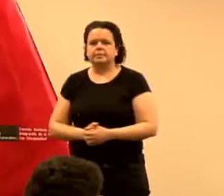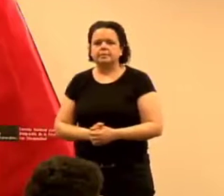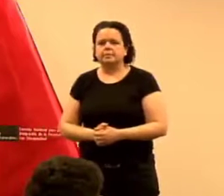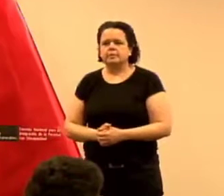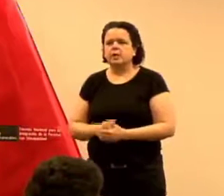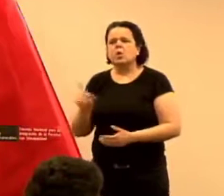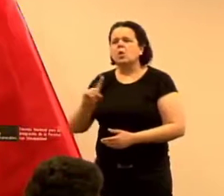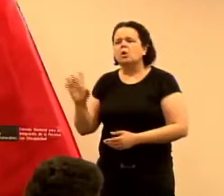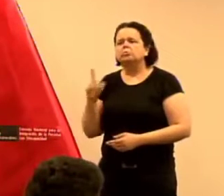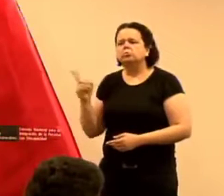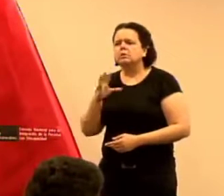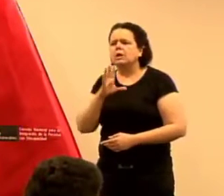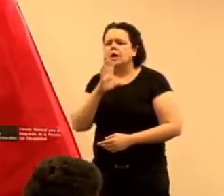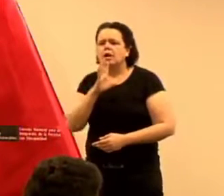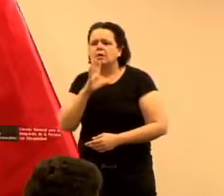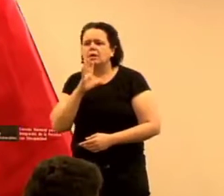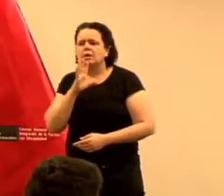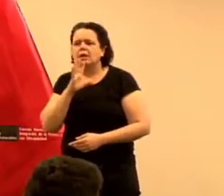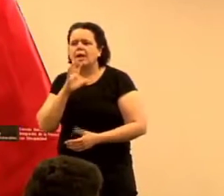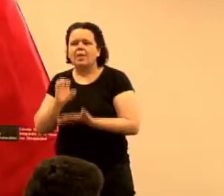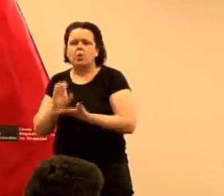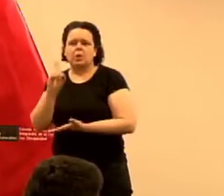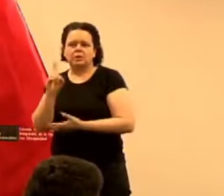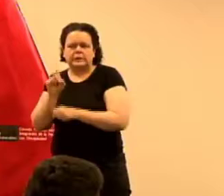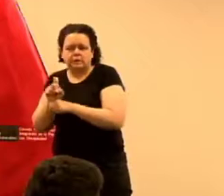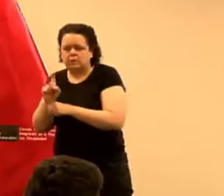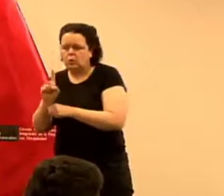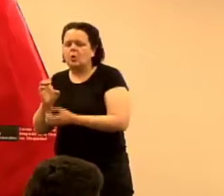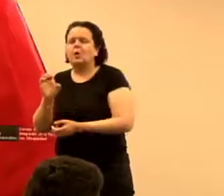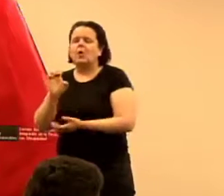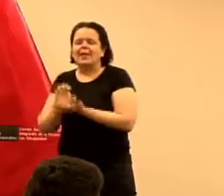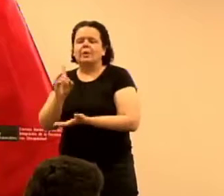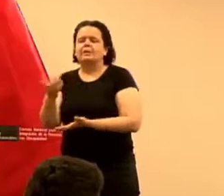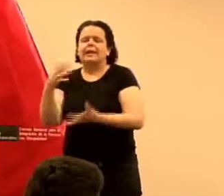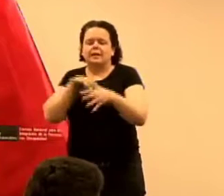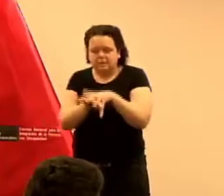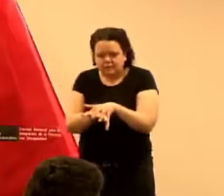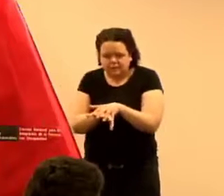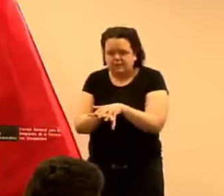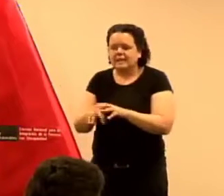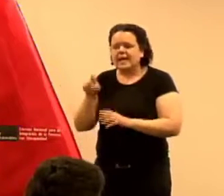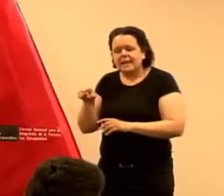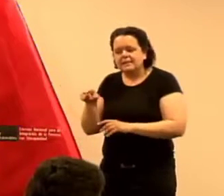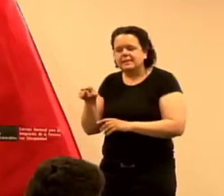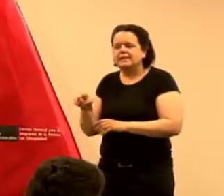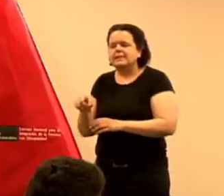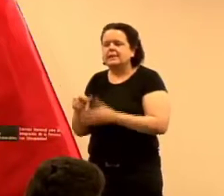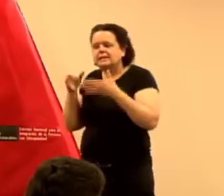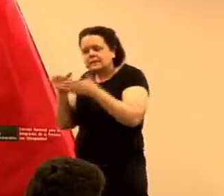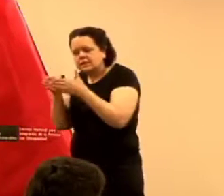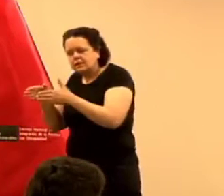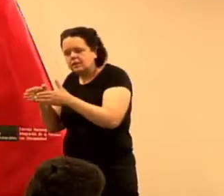No hablamos solamente de educación, sino que hablamos de educación inclusiva, o sea, de un concepto amplio que busca atender las necesidades